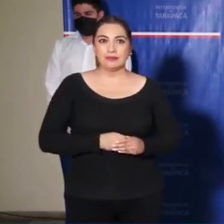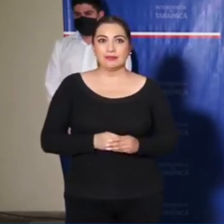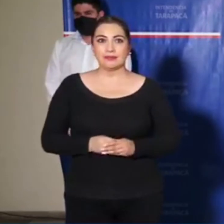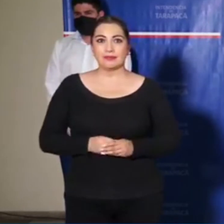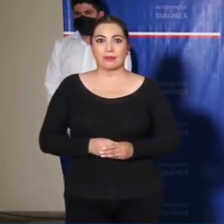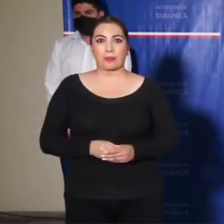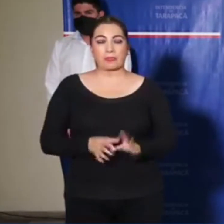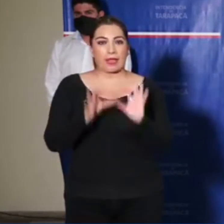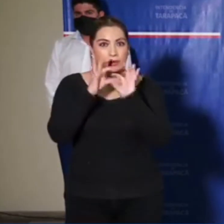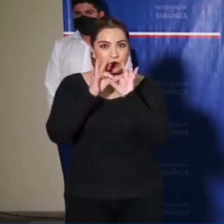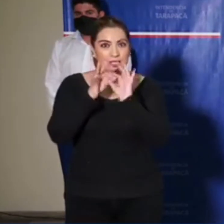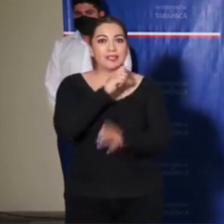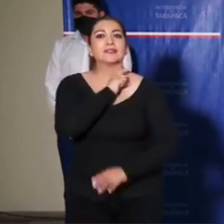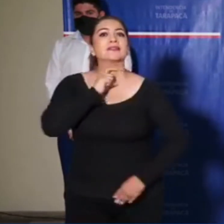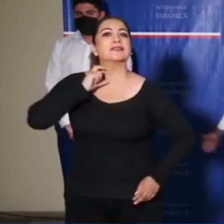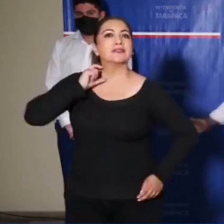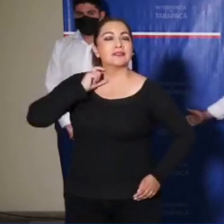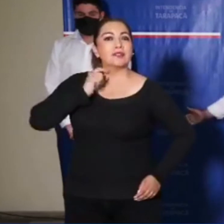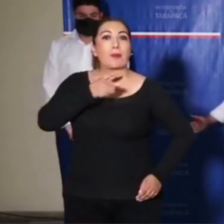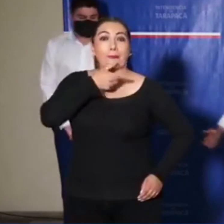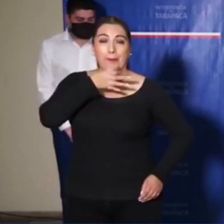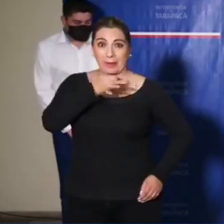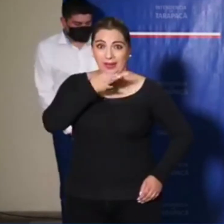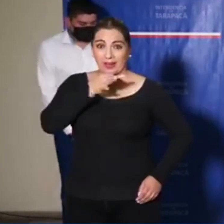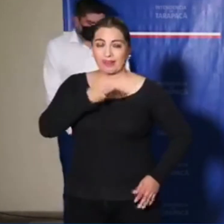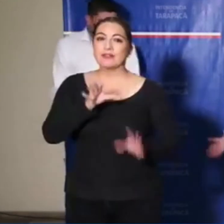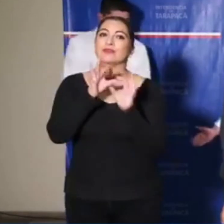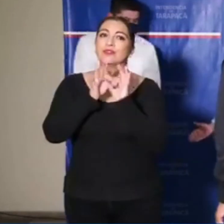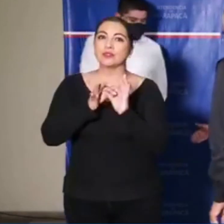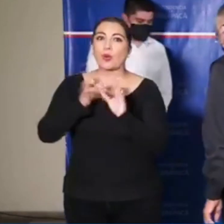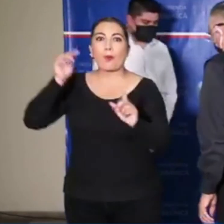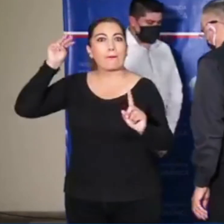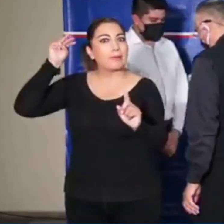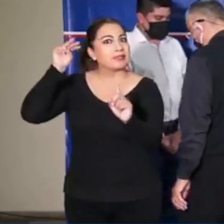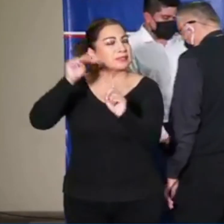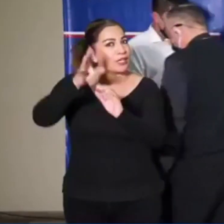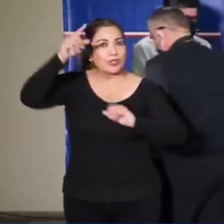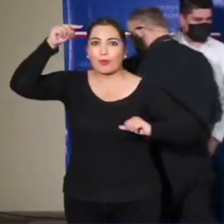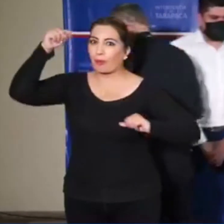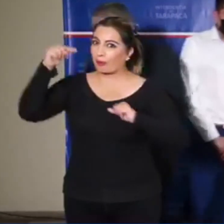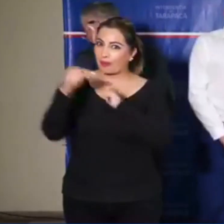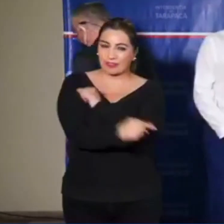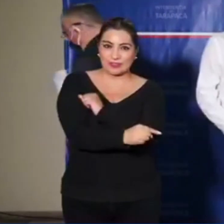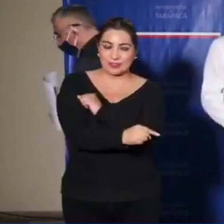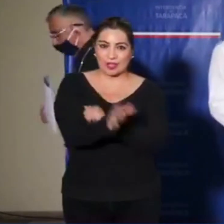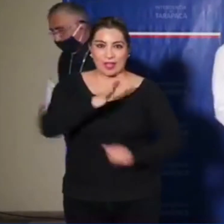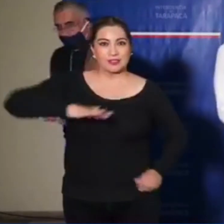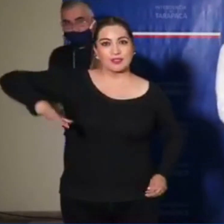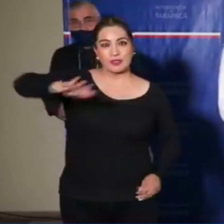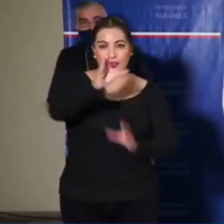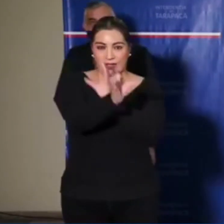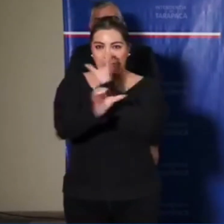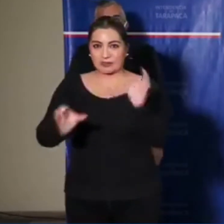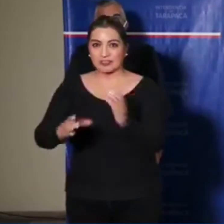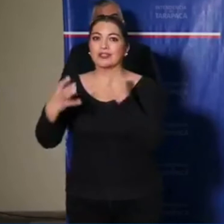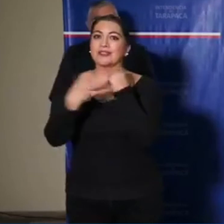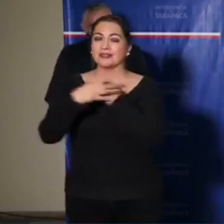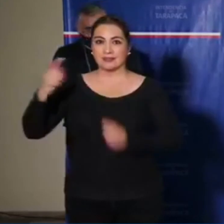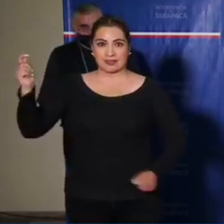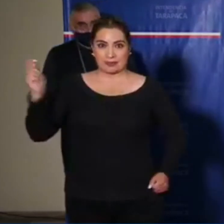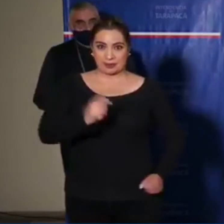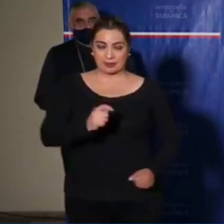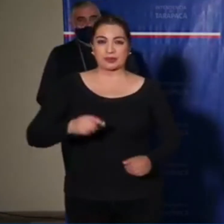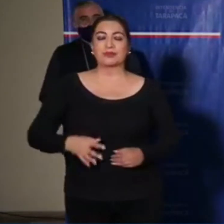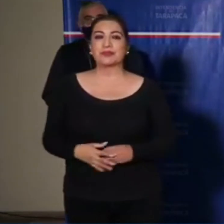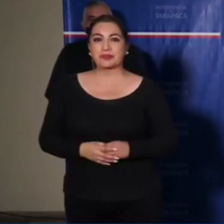Muchas gracias, señor obispo. Agradecemos sus palabras y ese mensaje profundo también que le ha entregado a todos los habitantes de Tarapacá en estos momentos